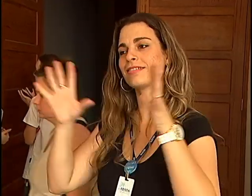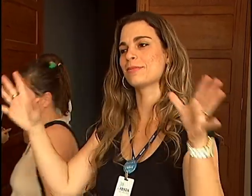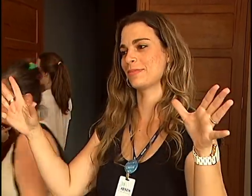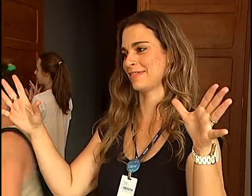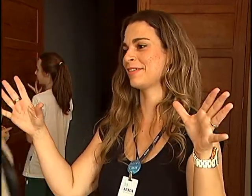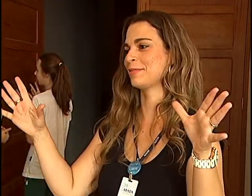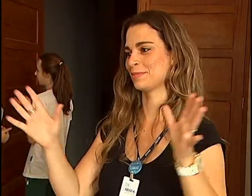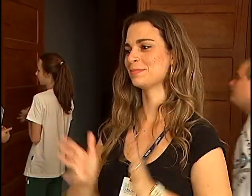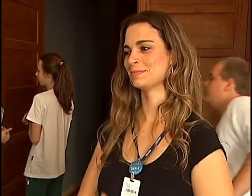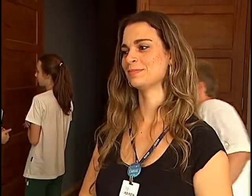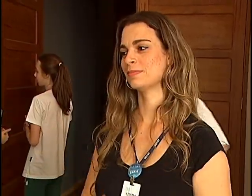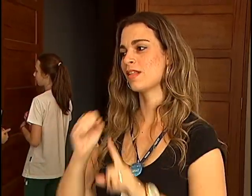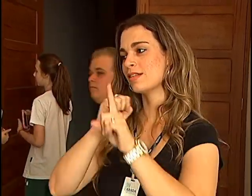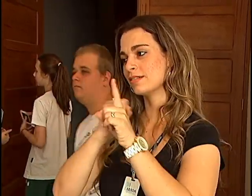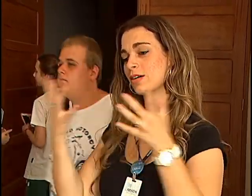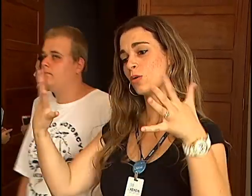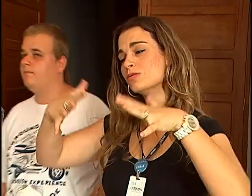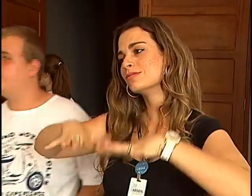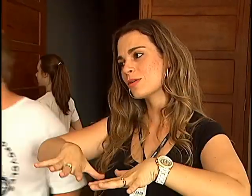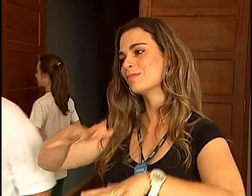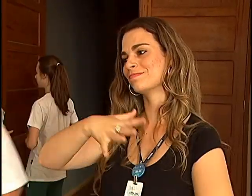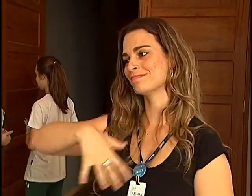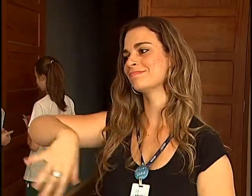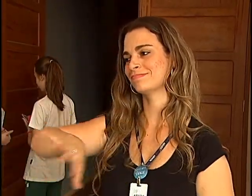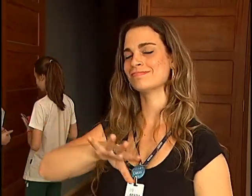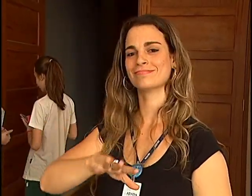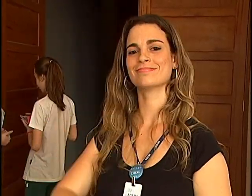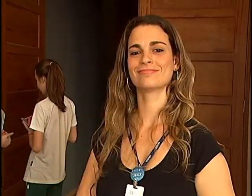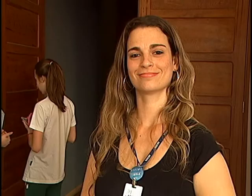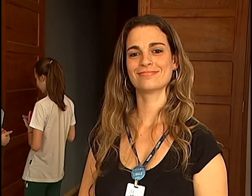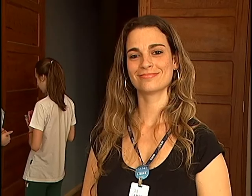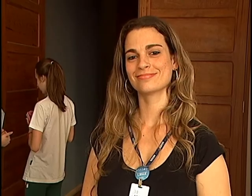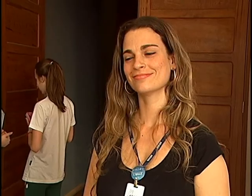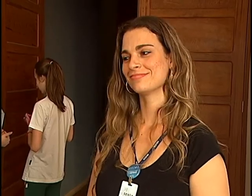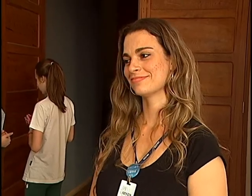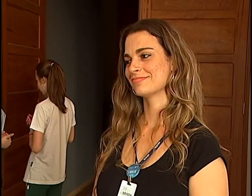estimular algo que é importante para eles a cultura